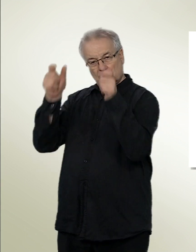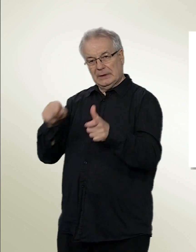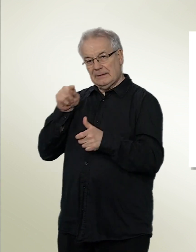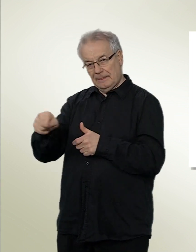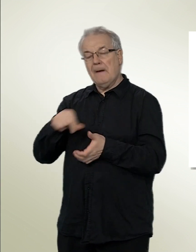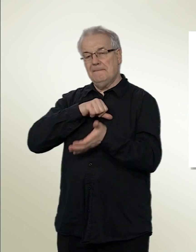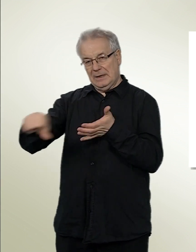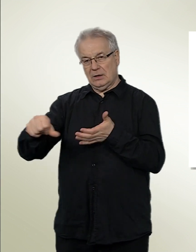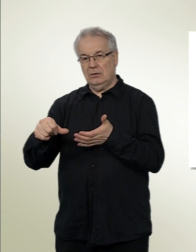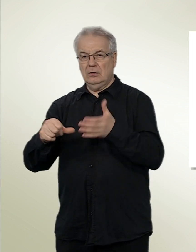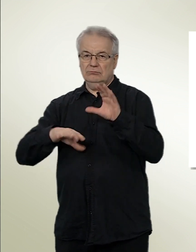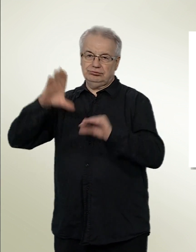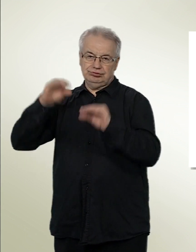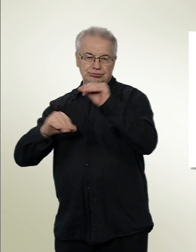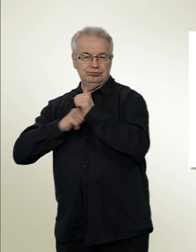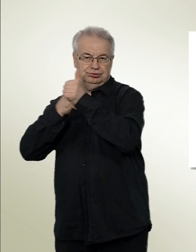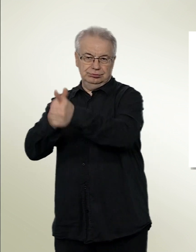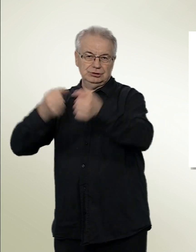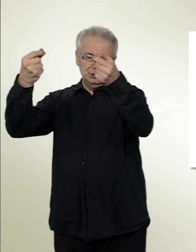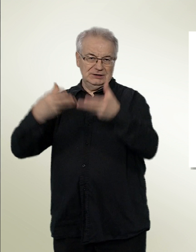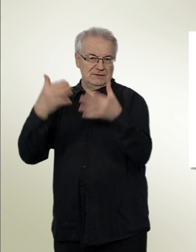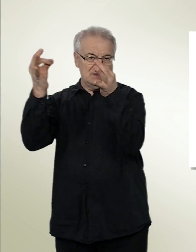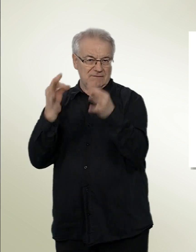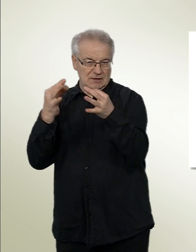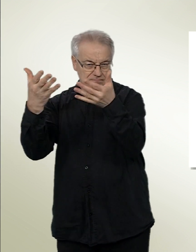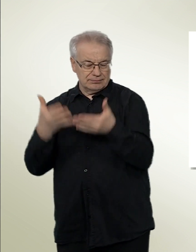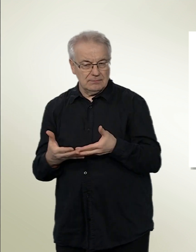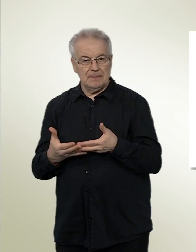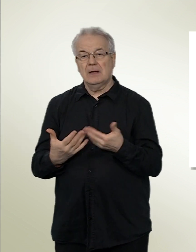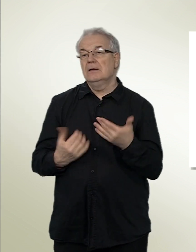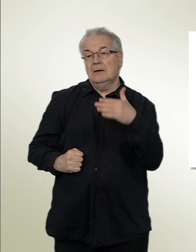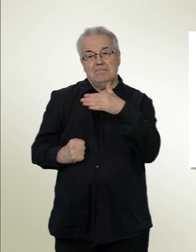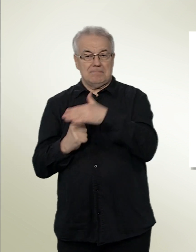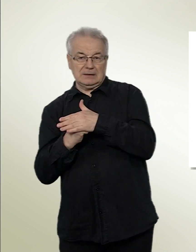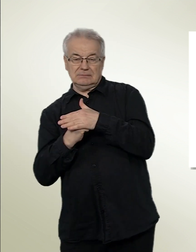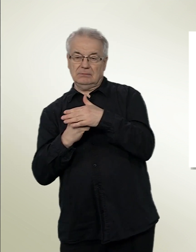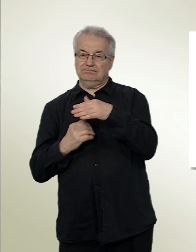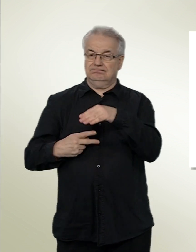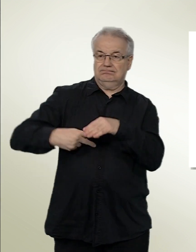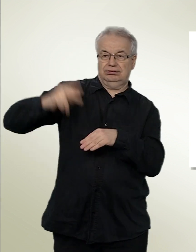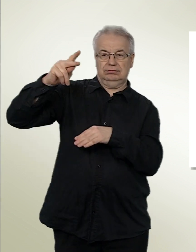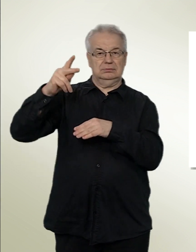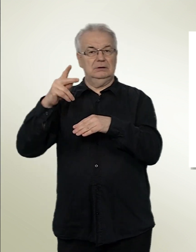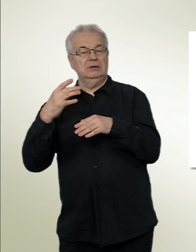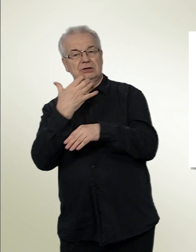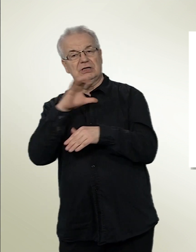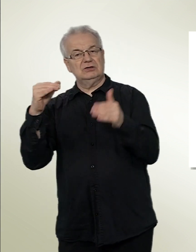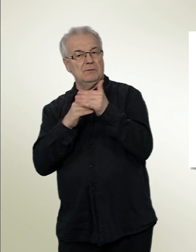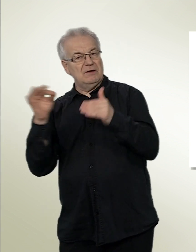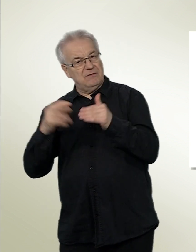s'acquitteront d'un montant qui dépendra de leur chiffre d'affaires. Elles ne seront soumises à la redevance qu'à partir d'un chiffre d'affaires de 500